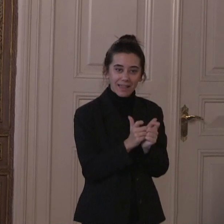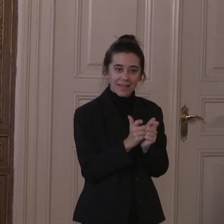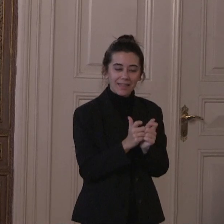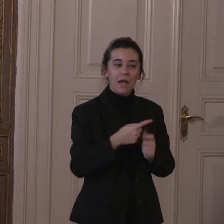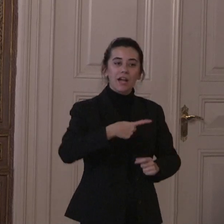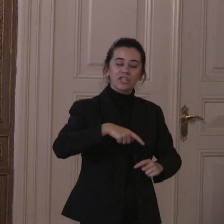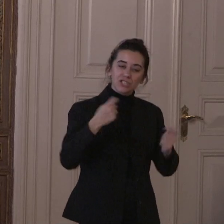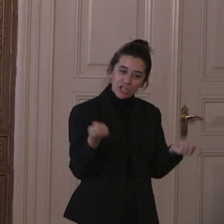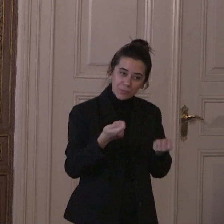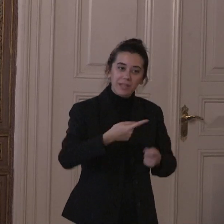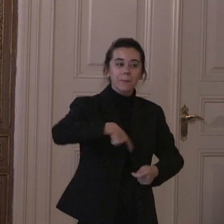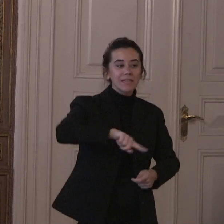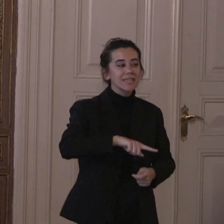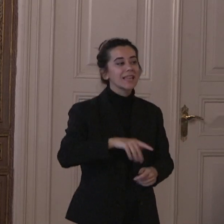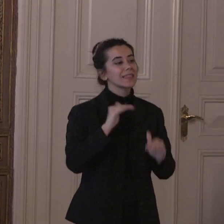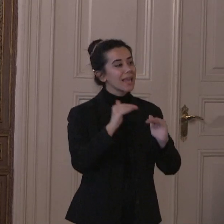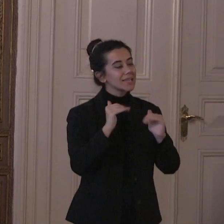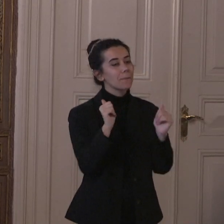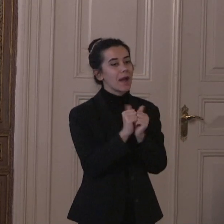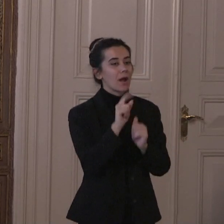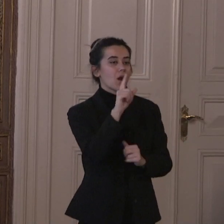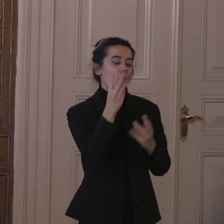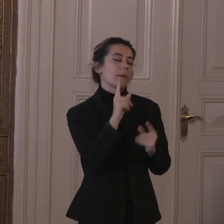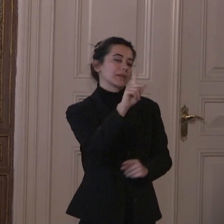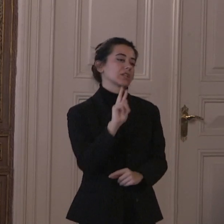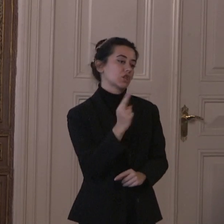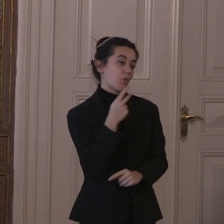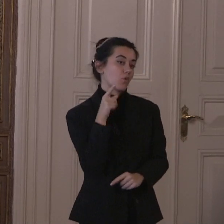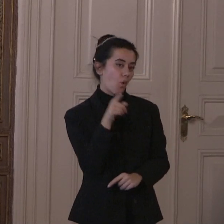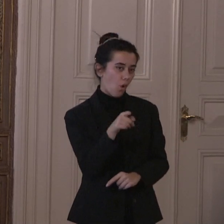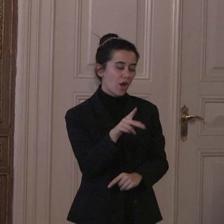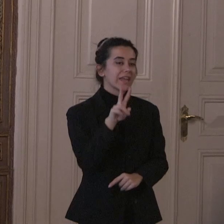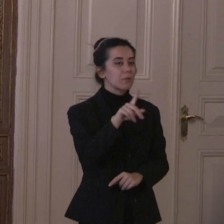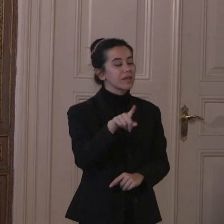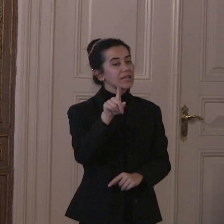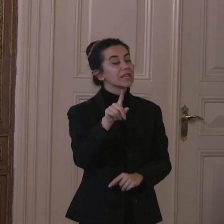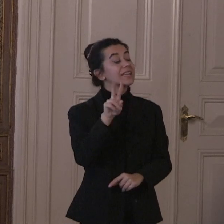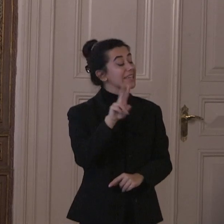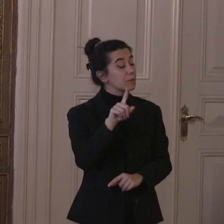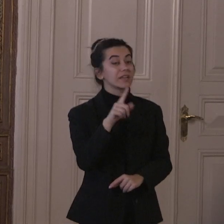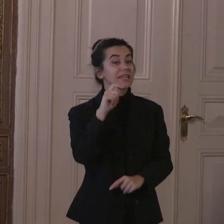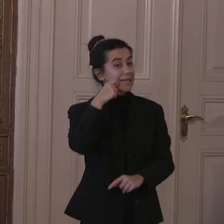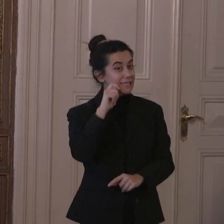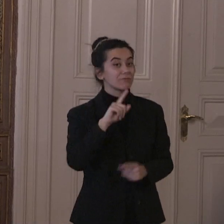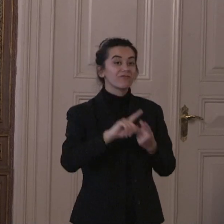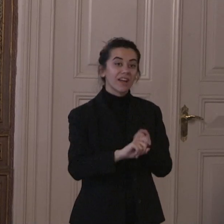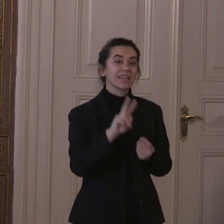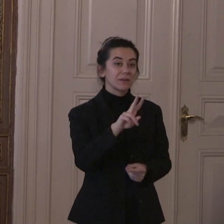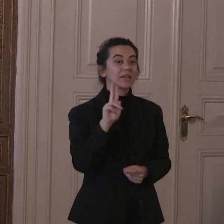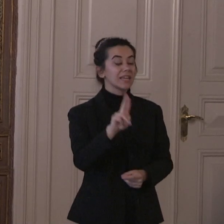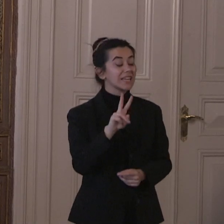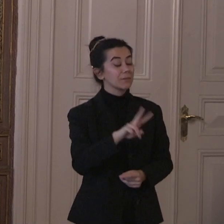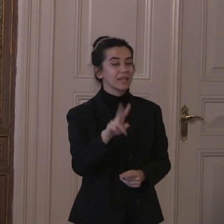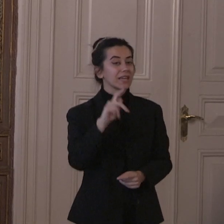bizlerin de akademik desteği olan bir rapor. Yine 22 Kasım'da EGET'te Eğitim ve Görme